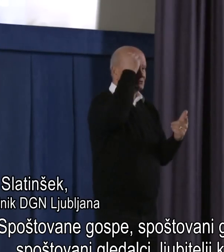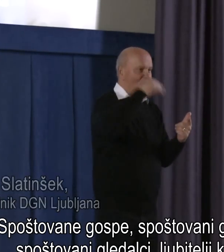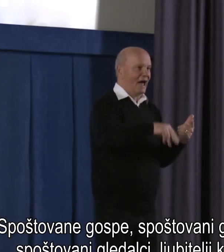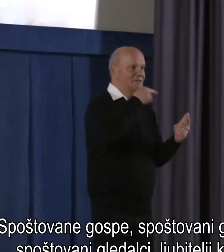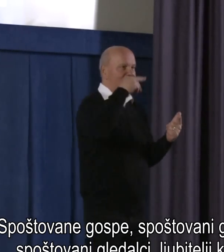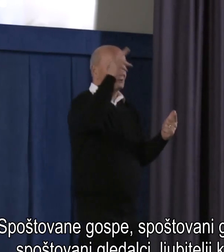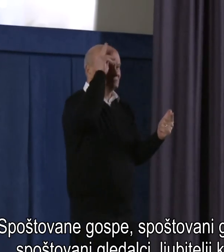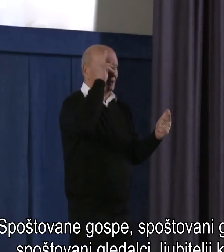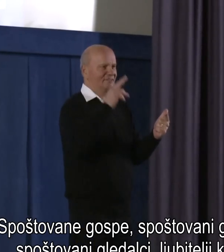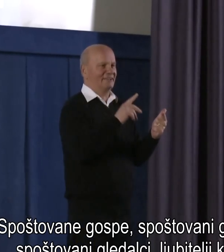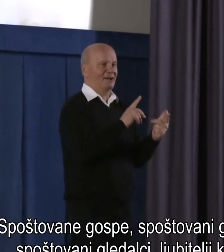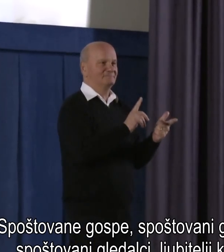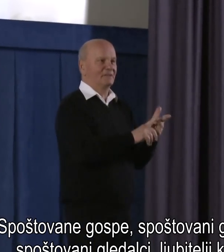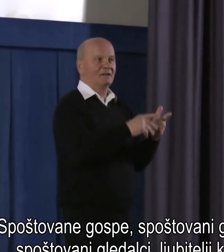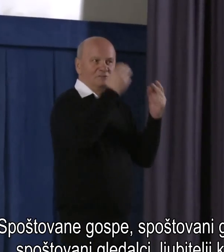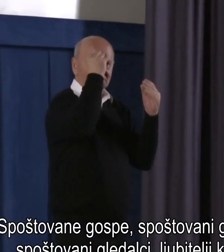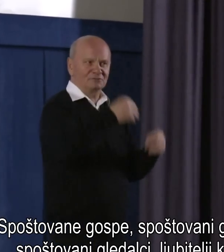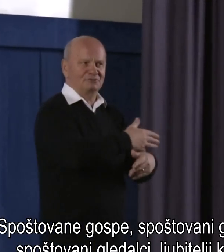Spoštovani gospe, spoštovani gospodje,